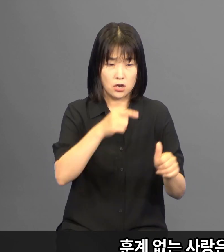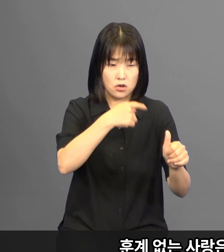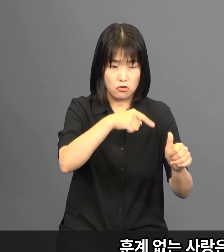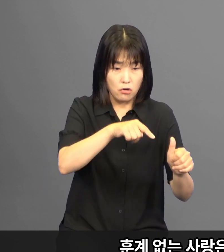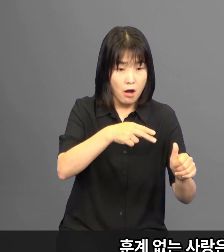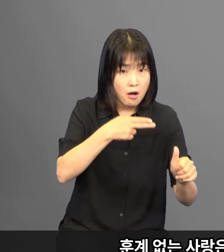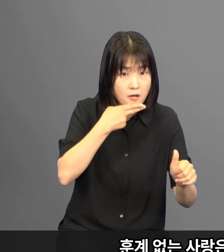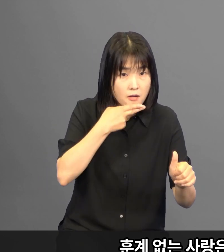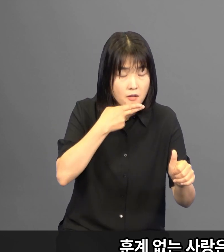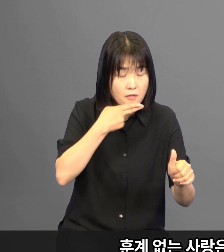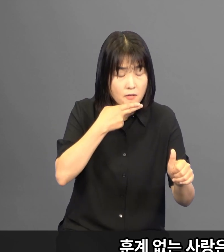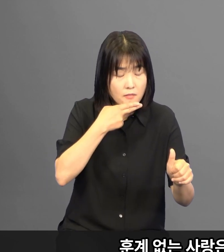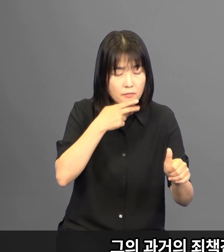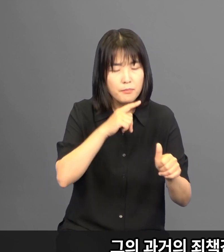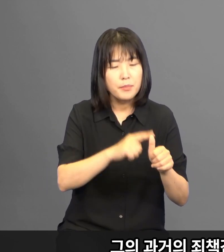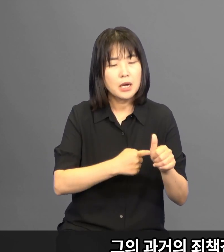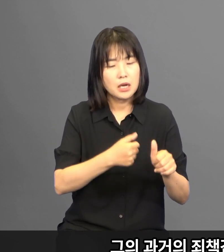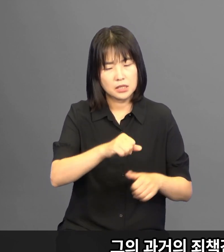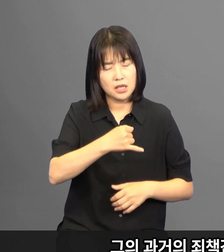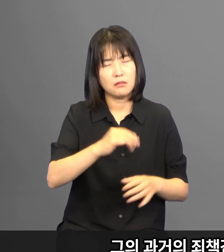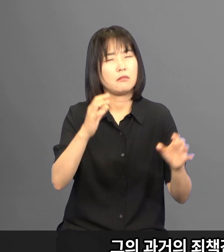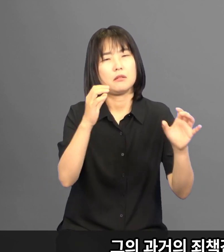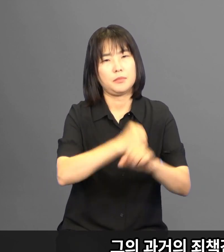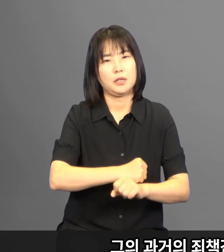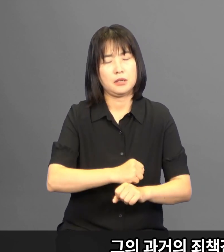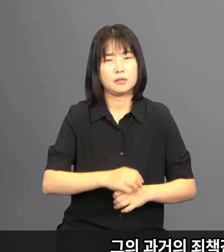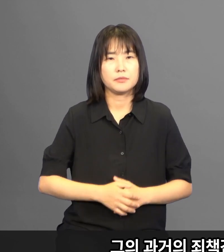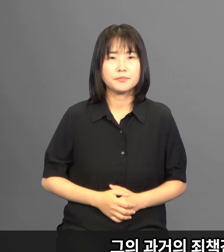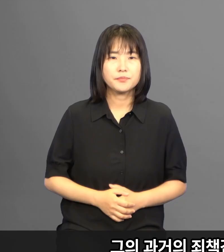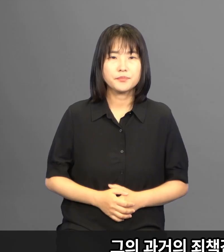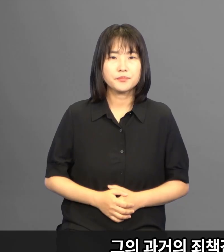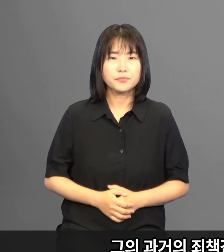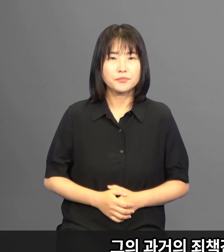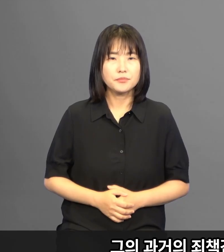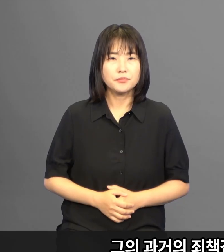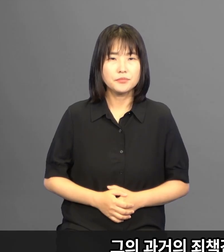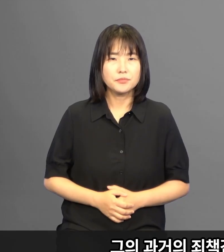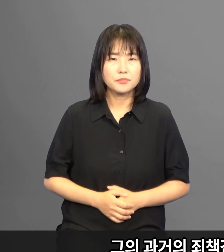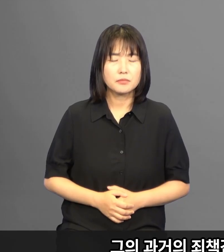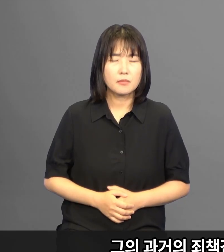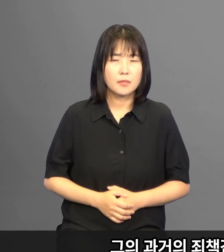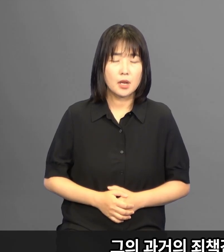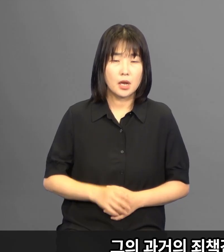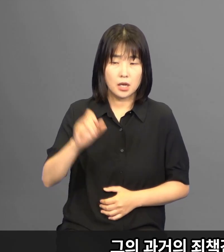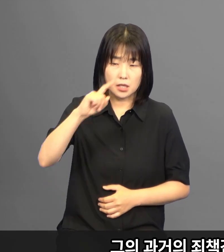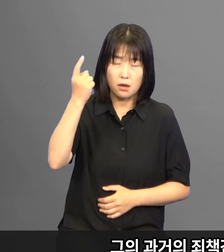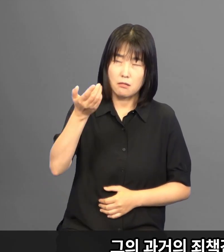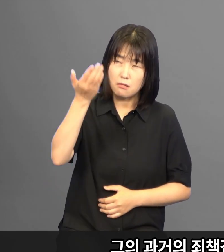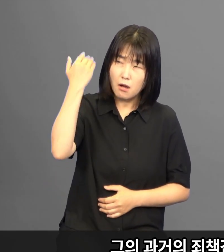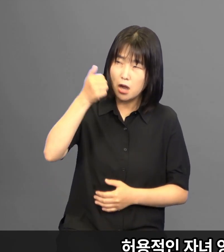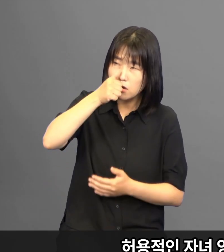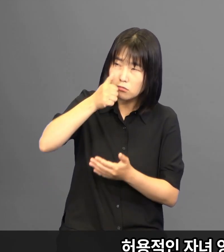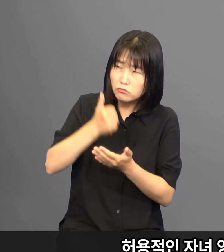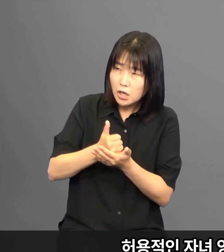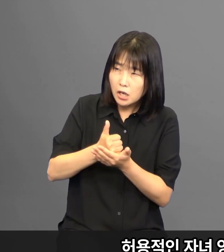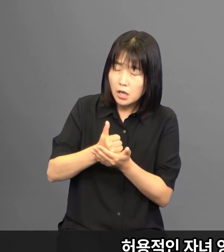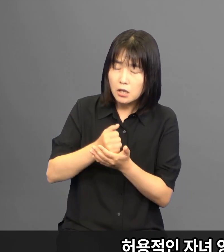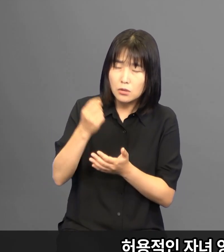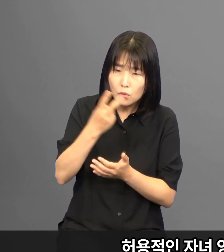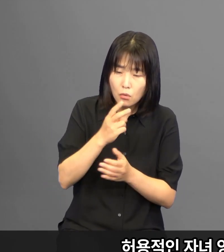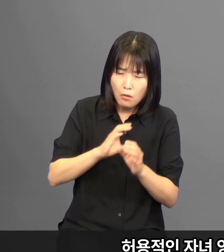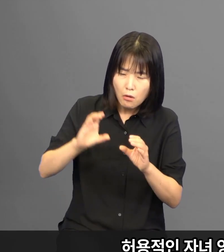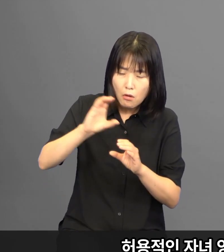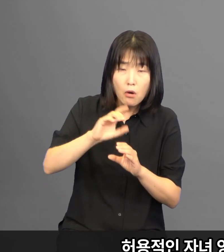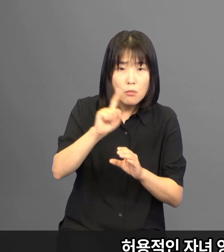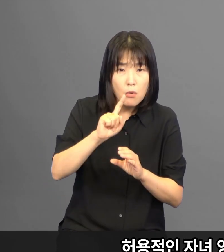사랑은 자녀를 망치는 거예요. 자, 그의 과거의 죄책감에 플러스 이 훈계 없는 허용적인